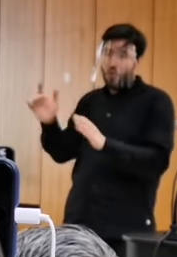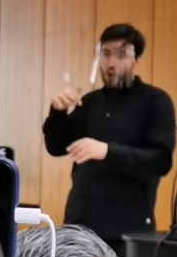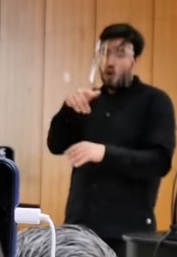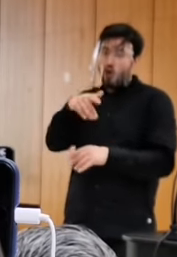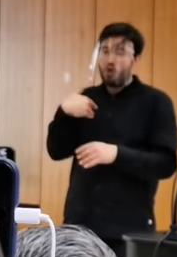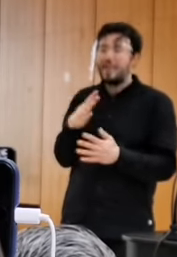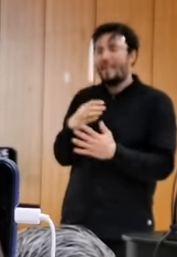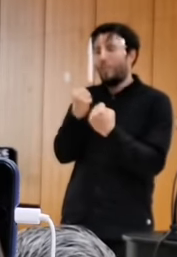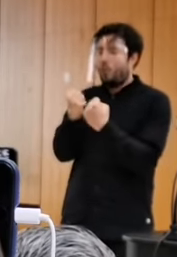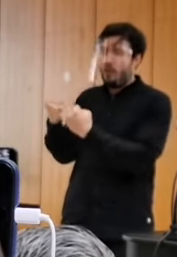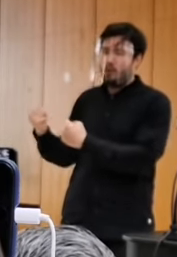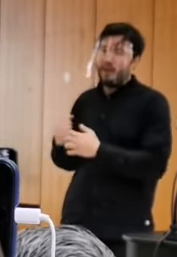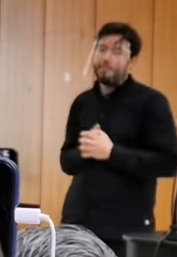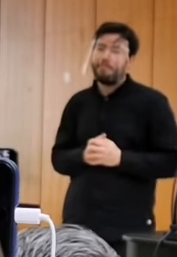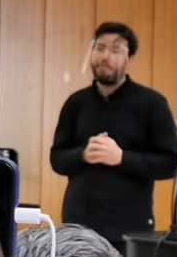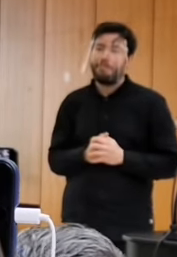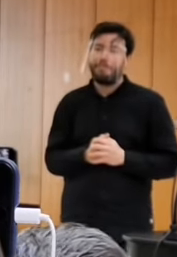chceli udržať.